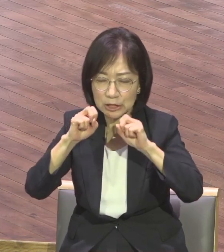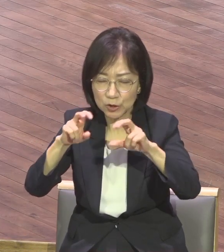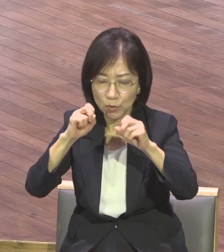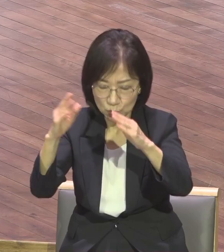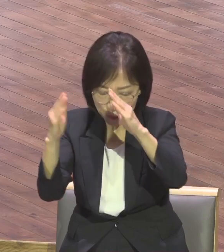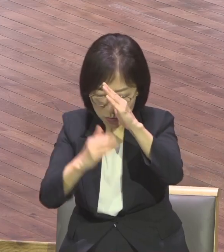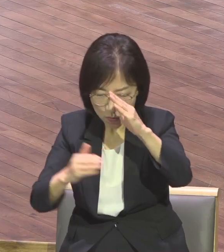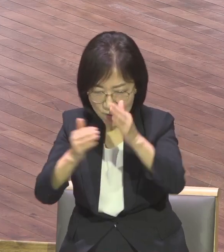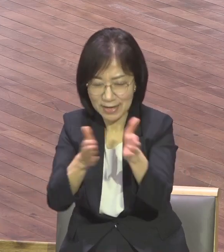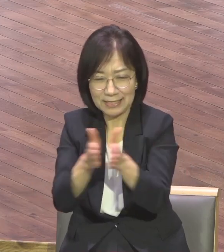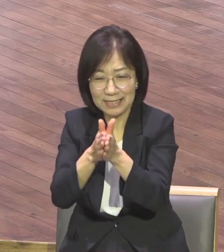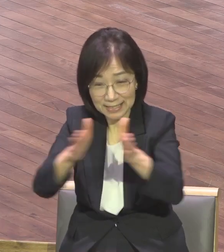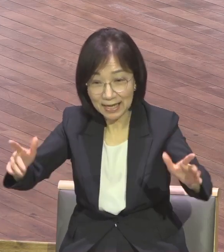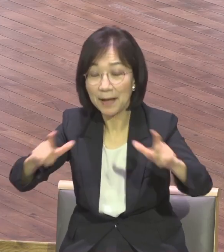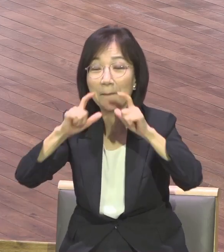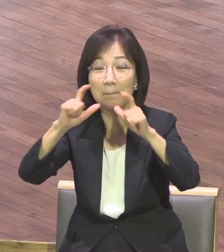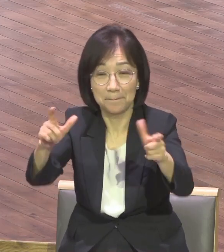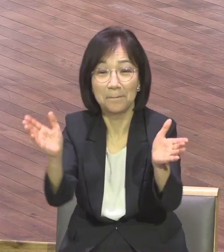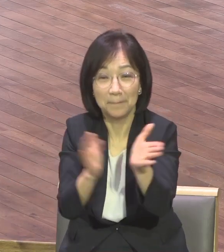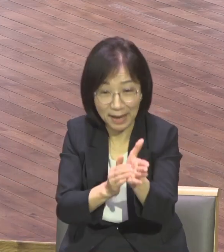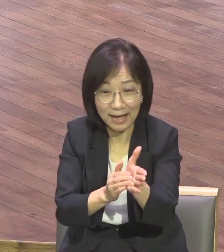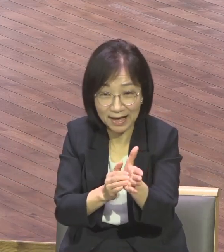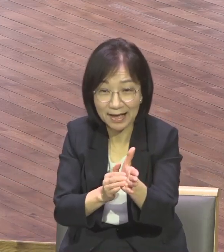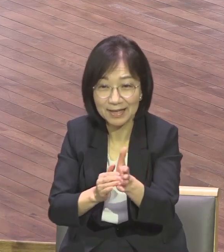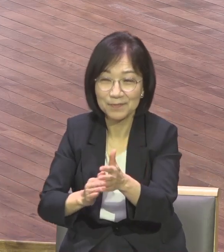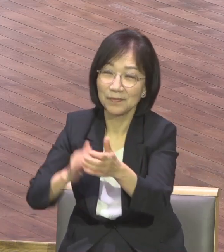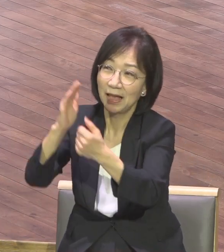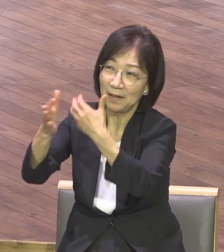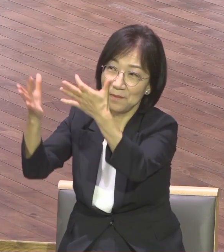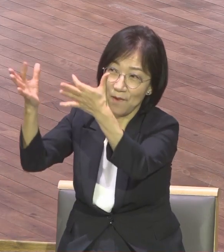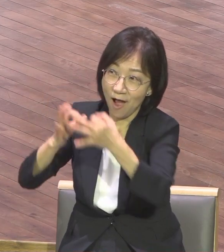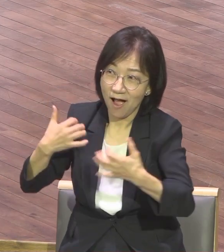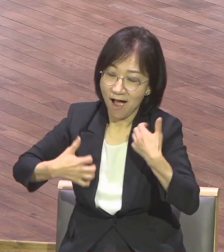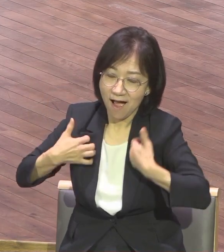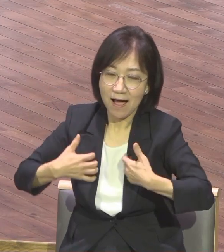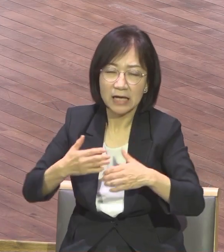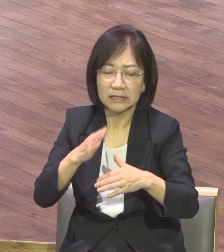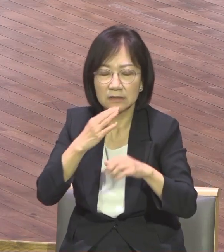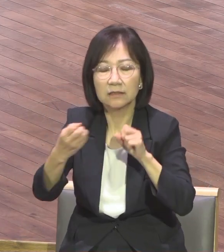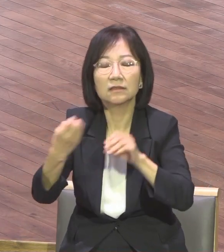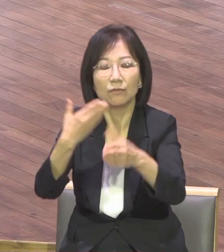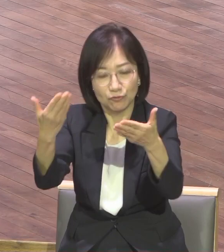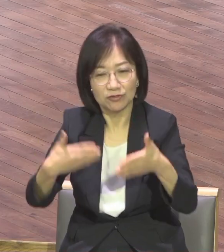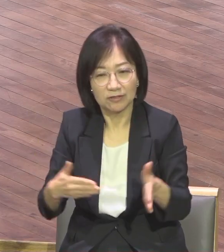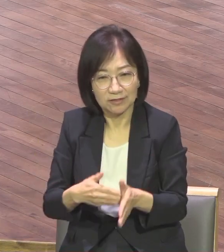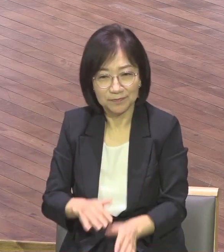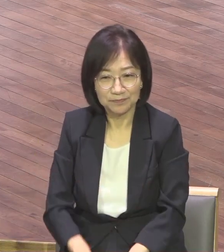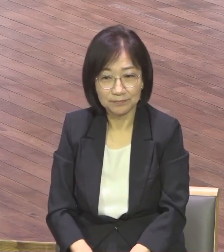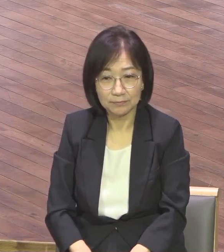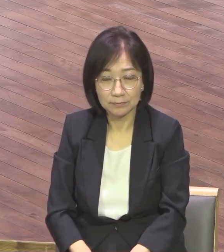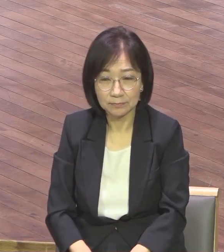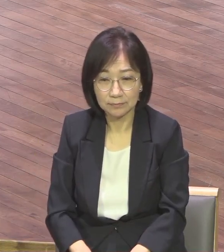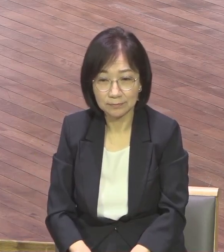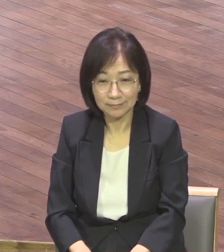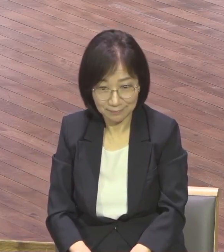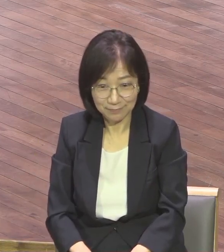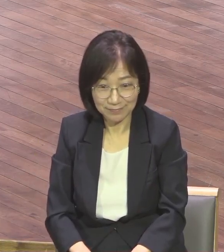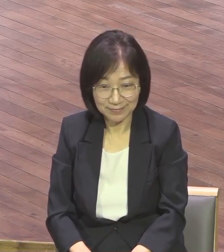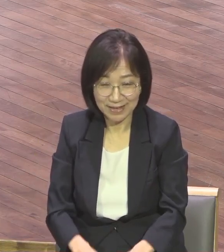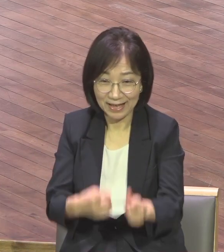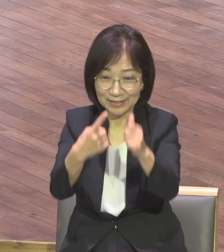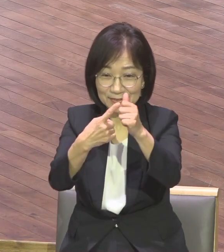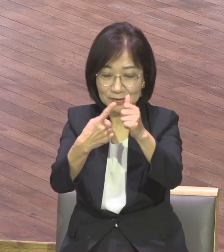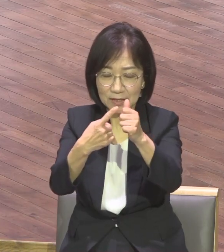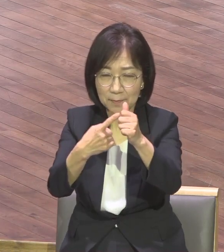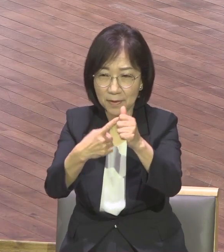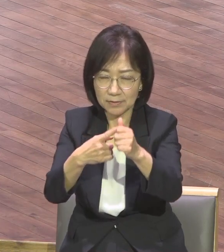붙잡는 것이 하나님께서 그 중심을 보시고 얼마나 실제로 응답하셨느냐. 본당 헌당이어서 그 첫 번째 성교 망대인